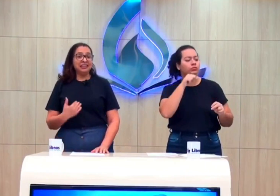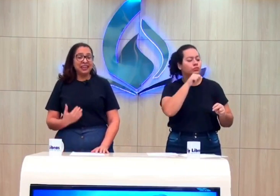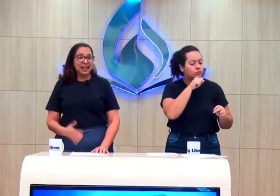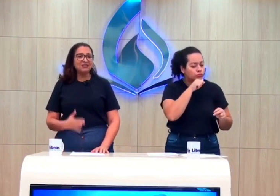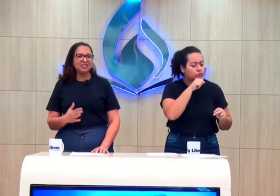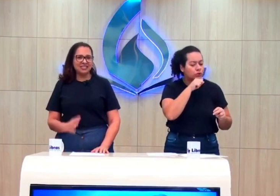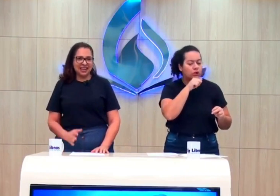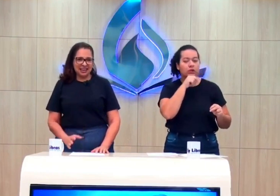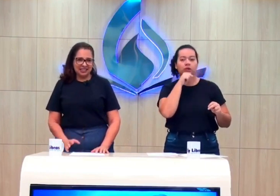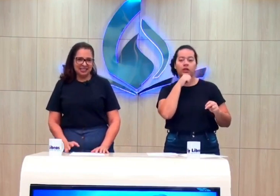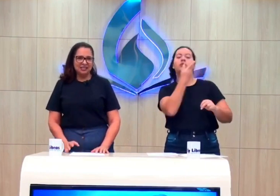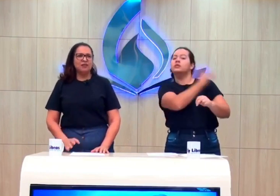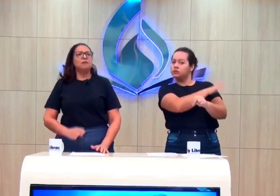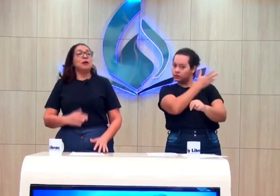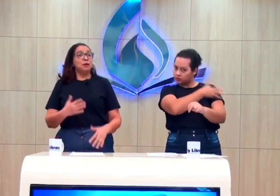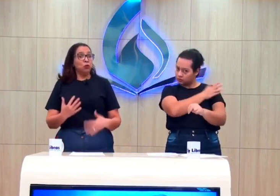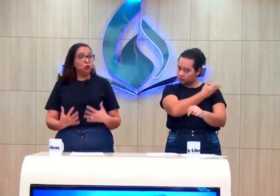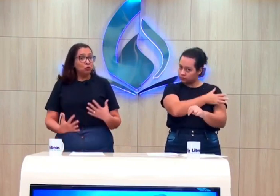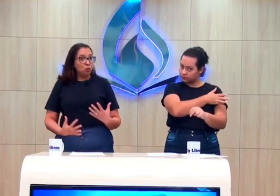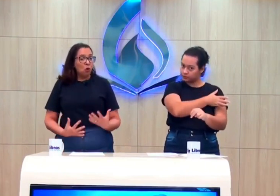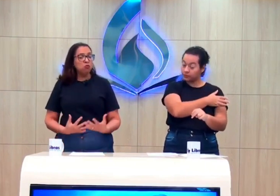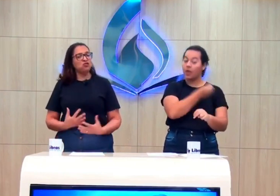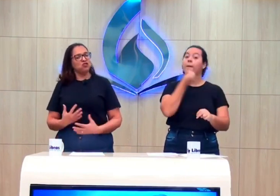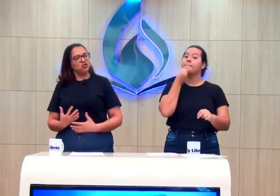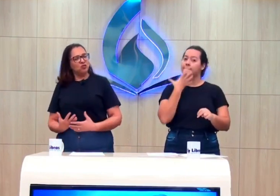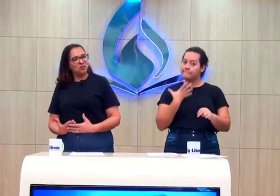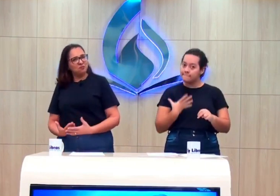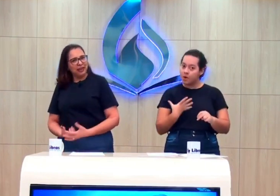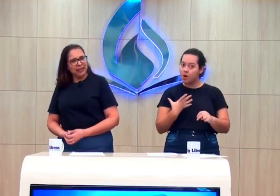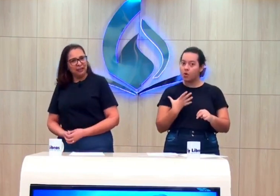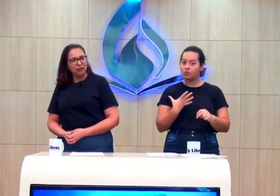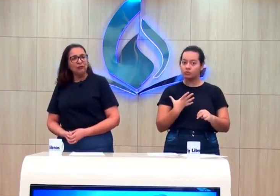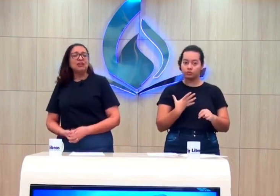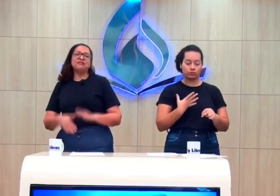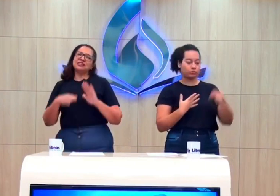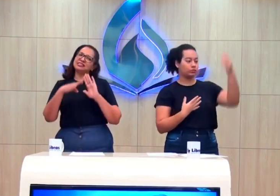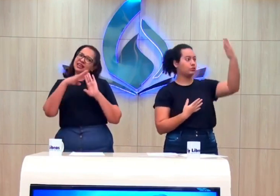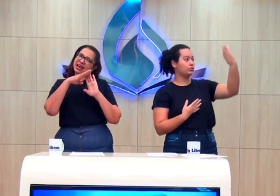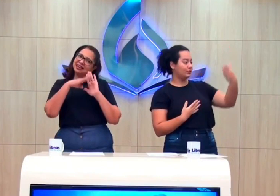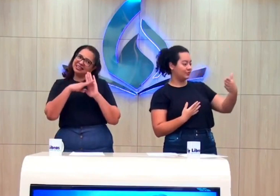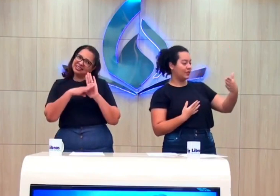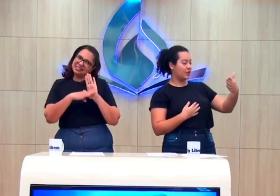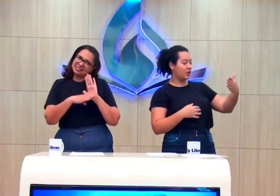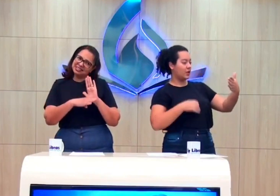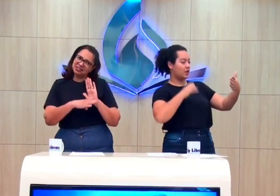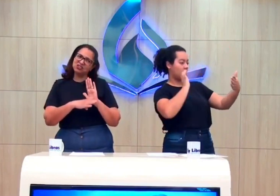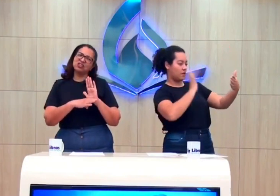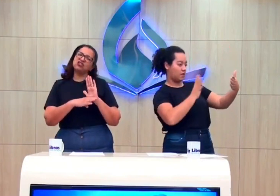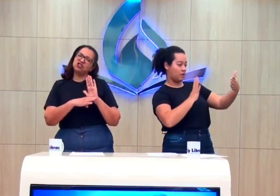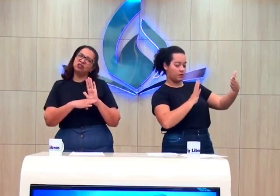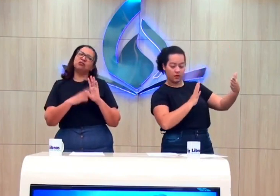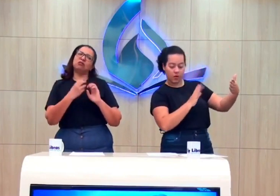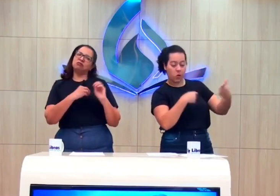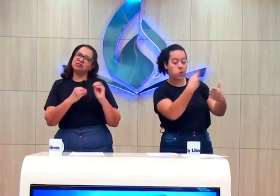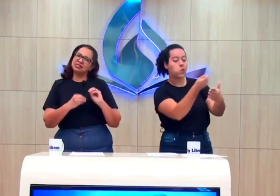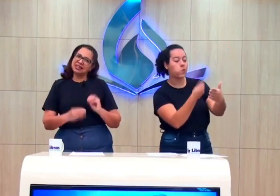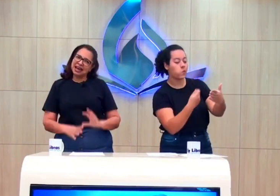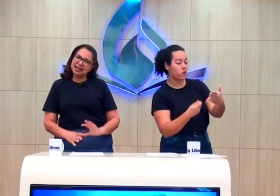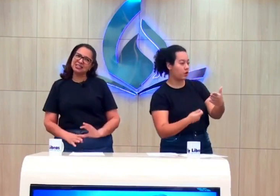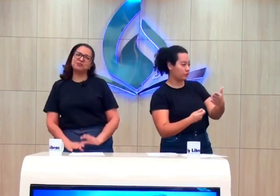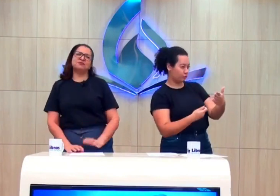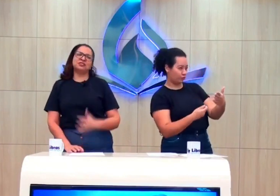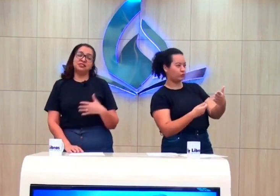e treinar os sinais. É muito bom diante do espelho, fazer a lista direitinho com